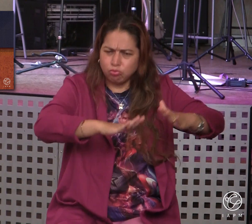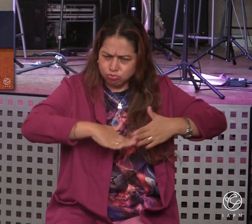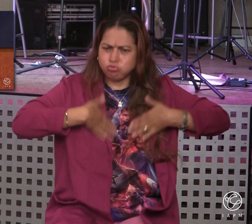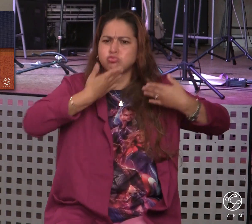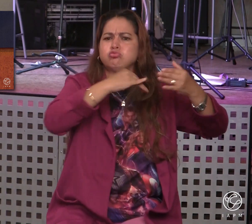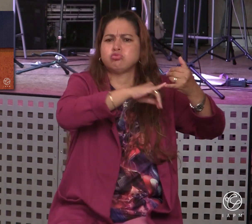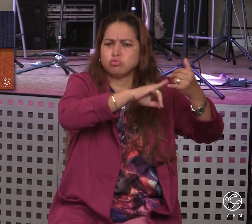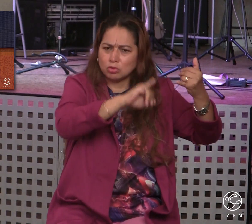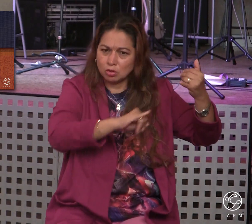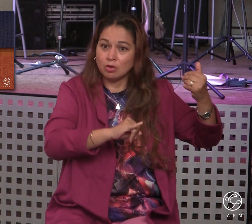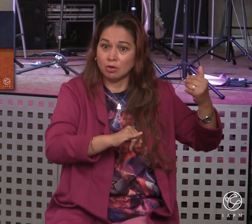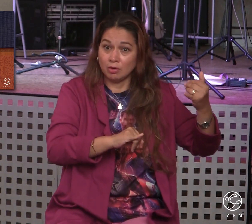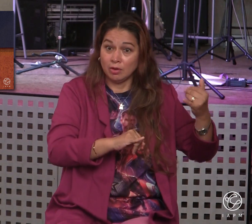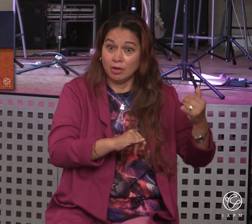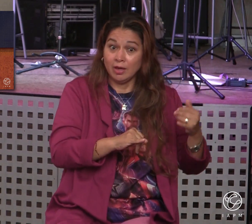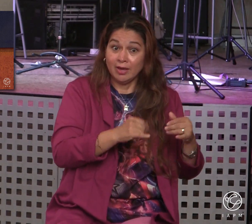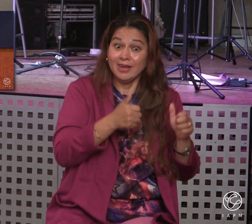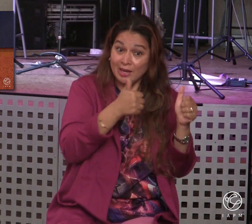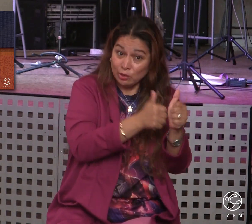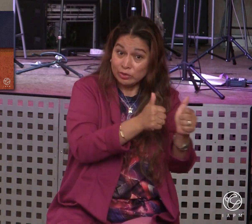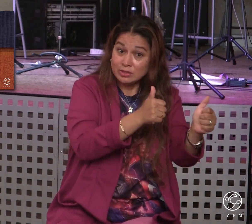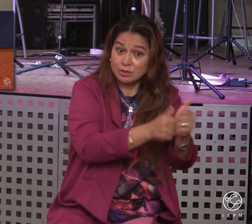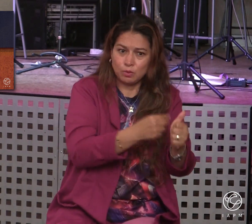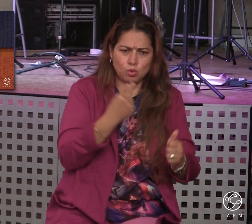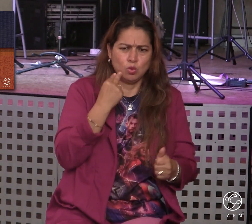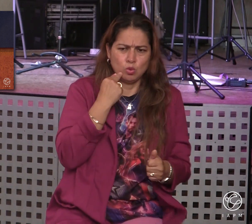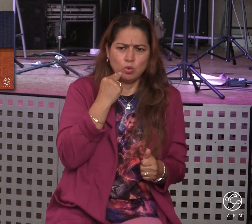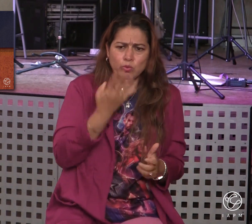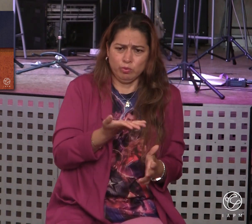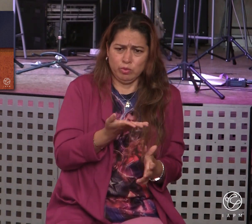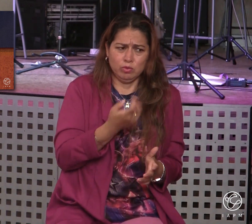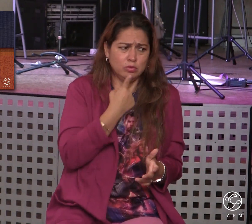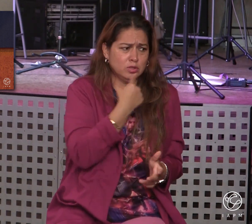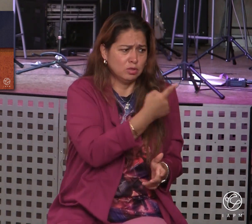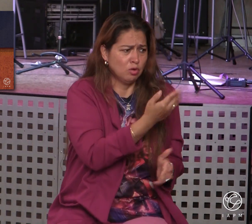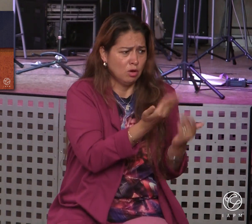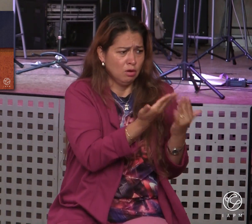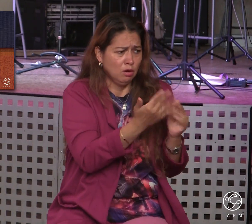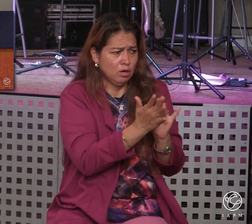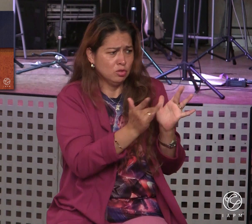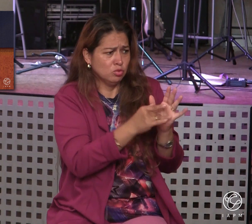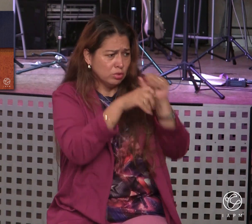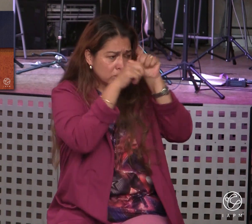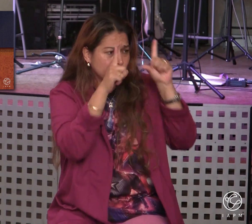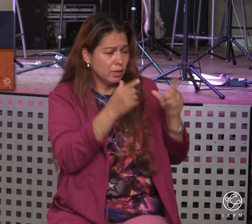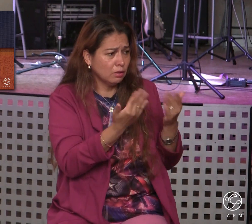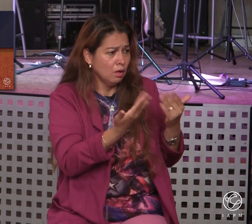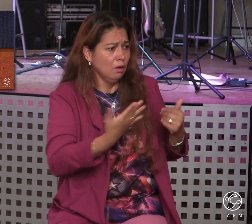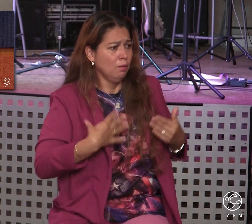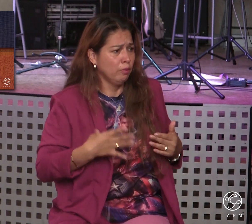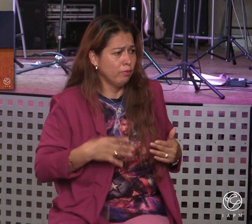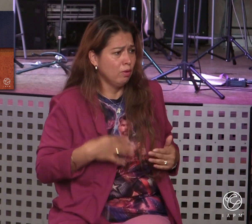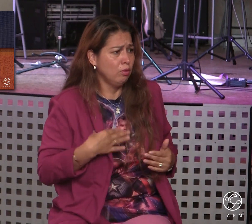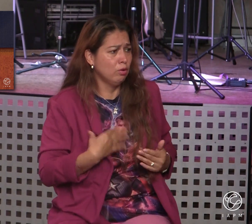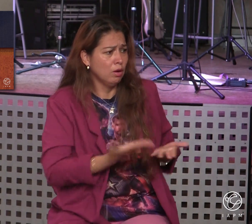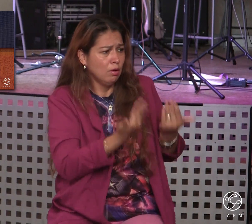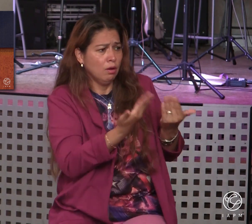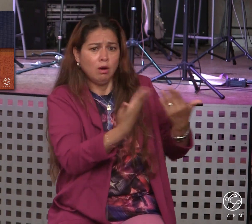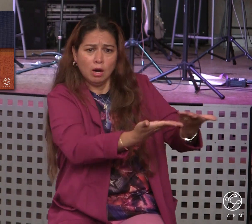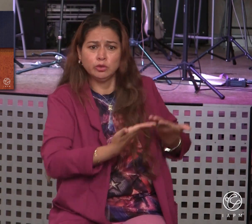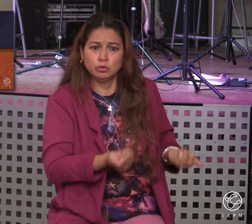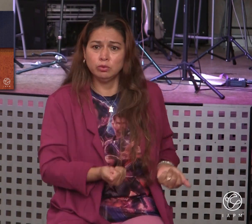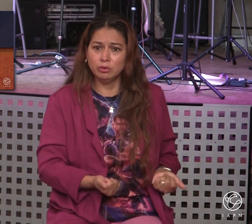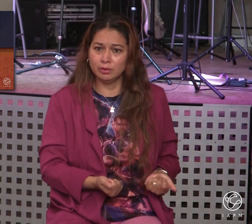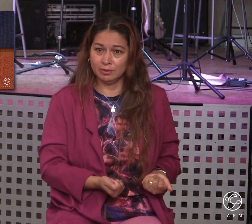los discípulos, termina la historia diciendo, o más bien preguntando, ¿quién